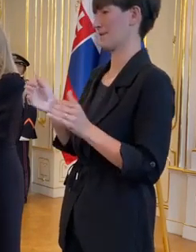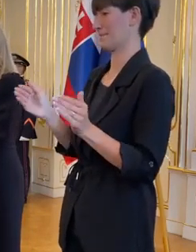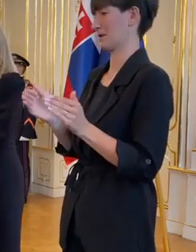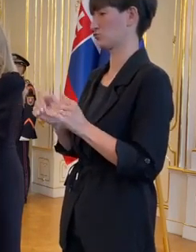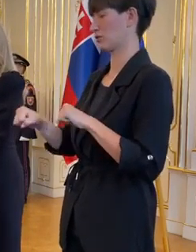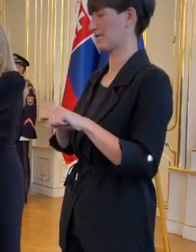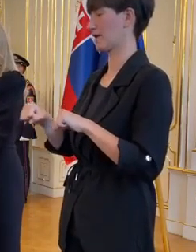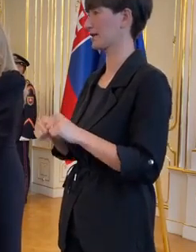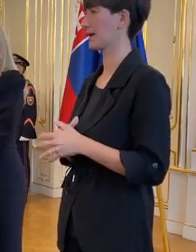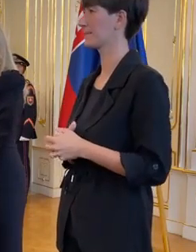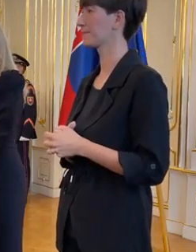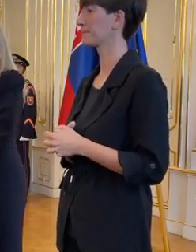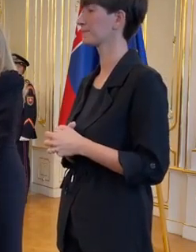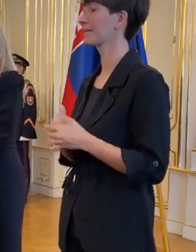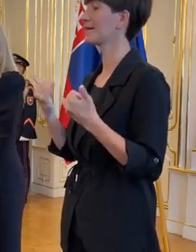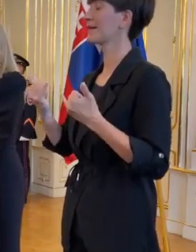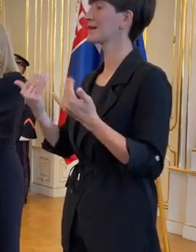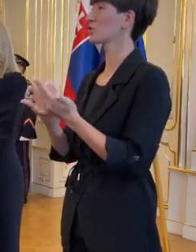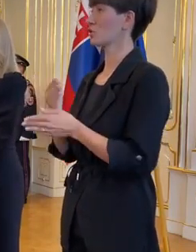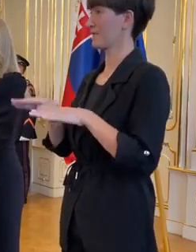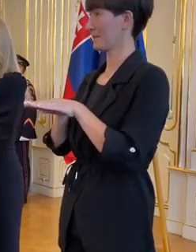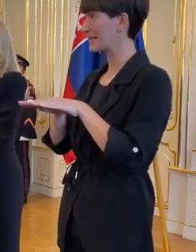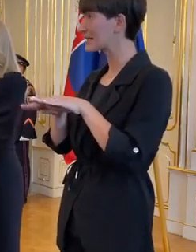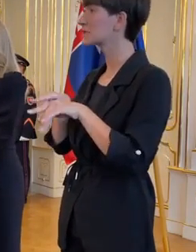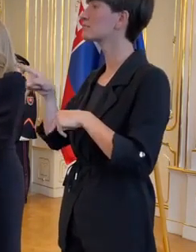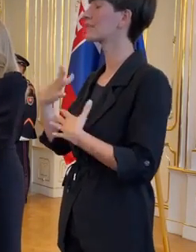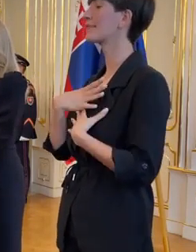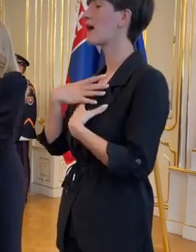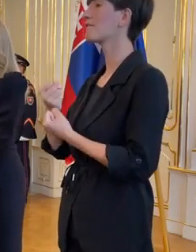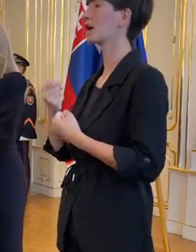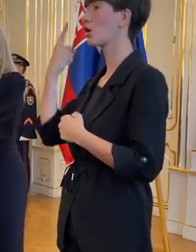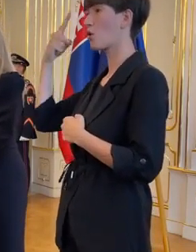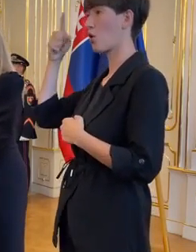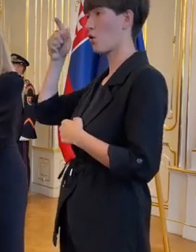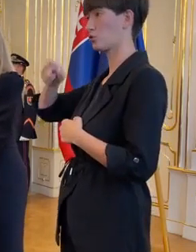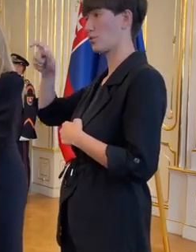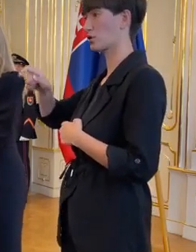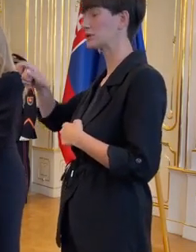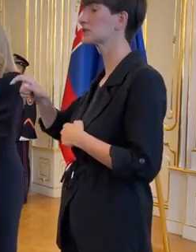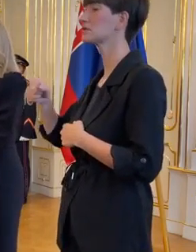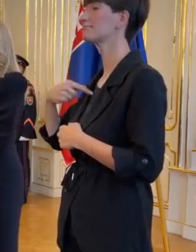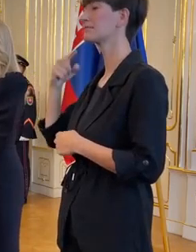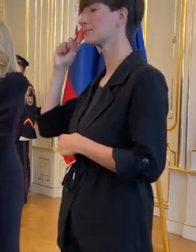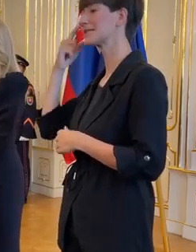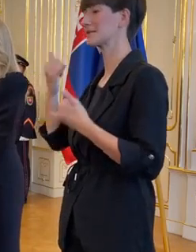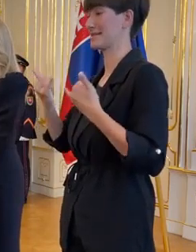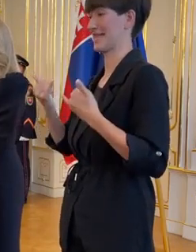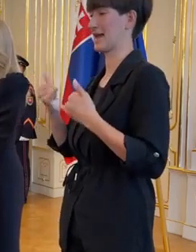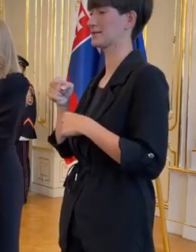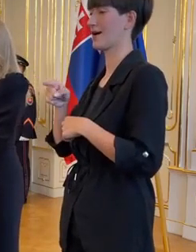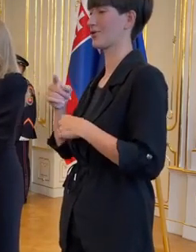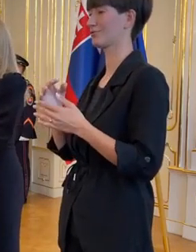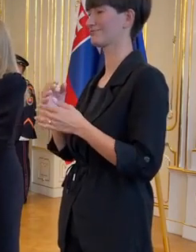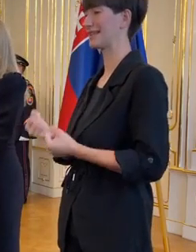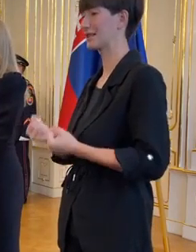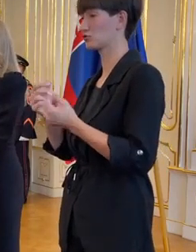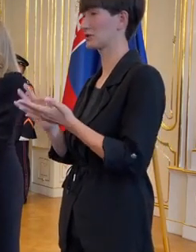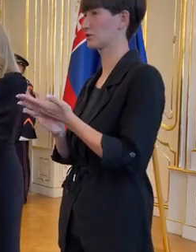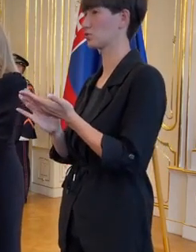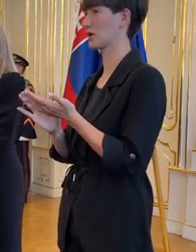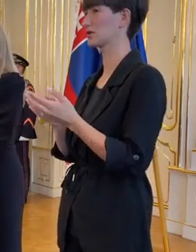verejného. Do funkcií nových ministrov ste navrhli odborníkov, čo v napätej politickej situácii považujem za